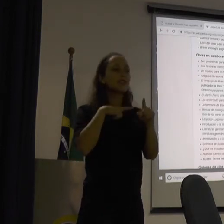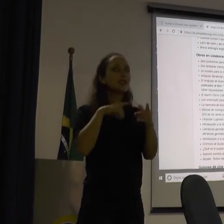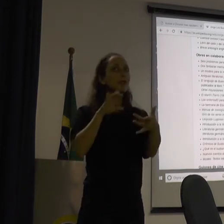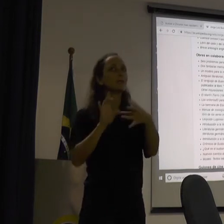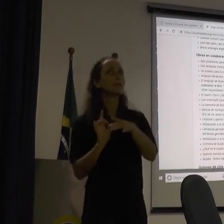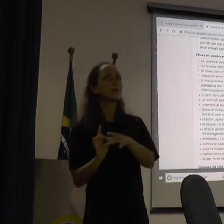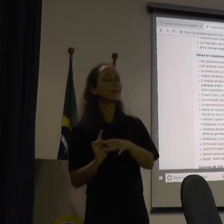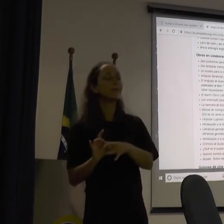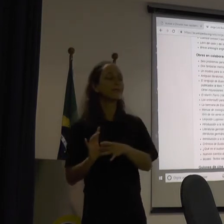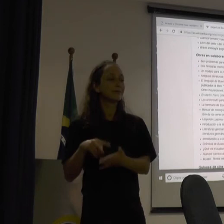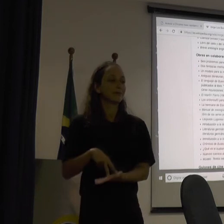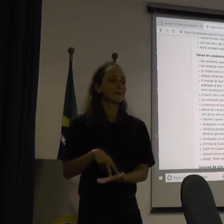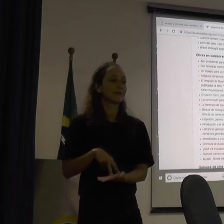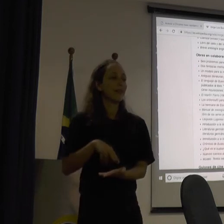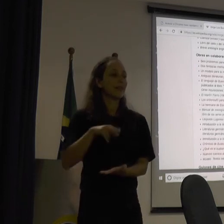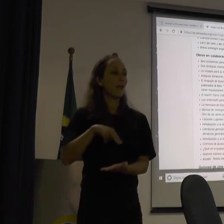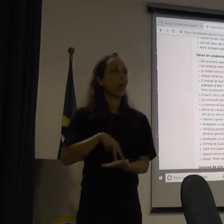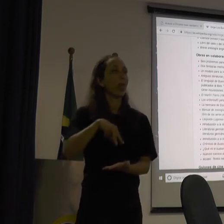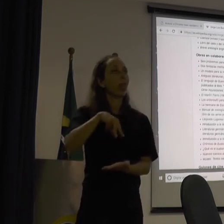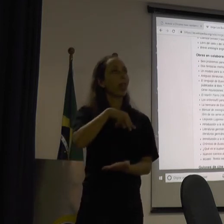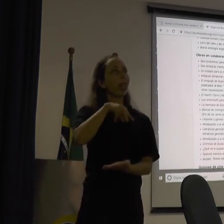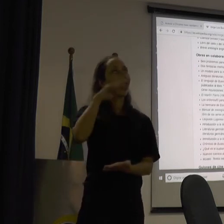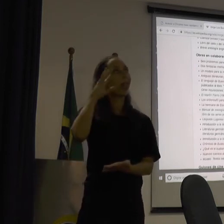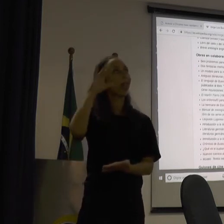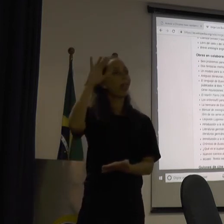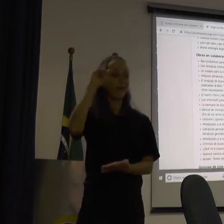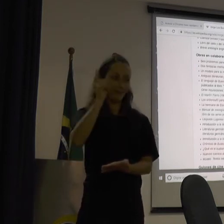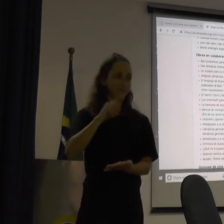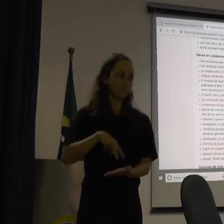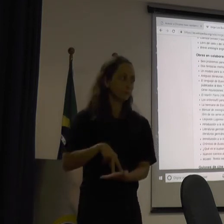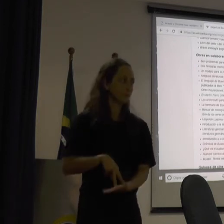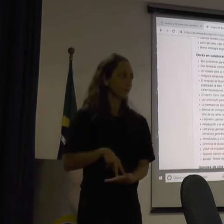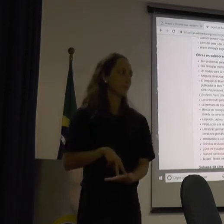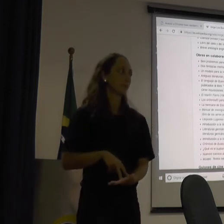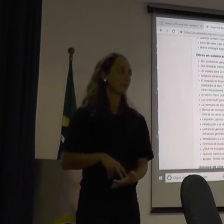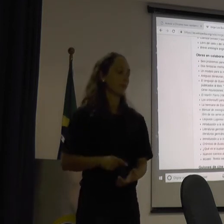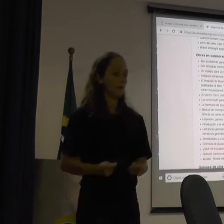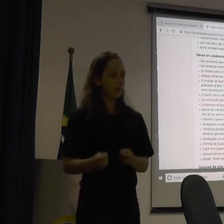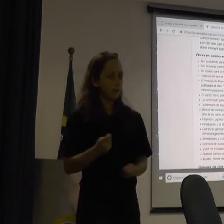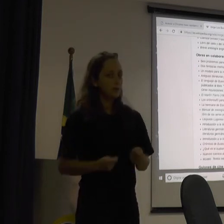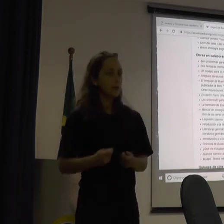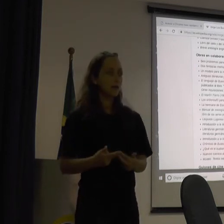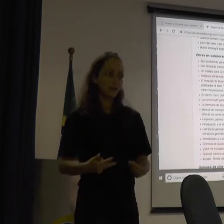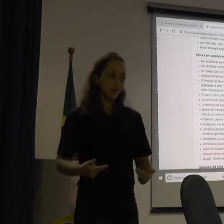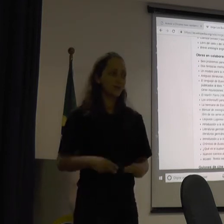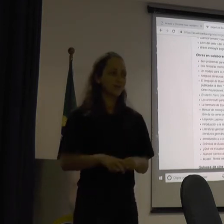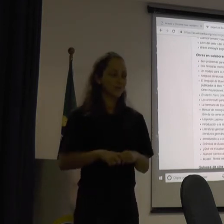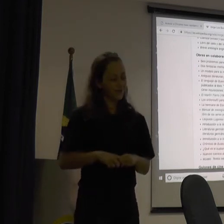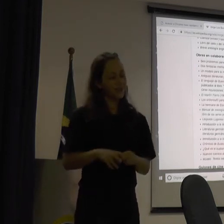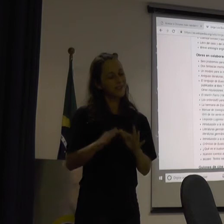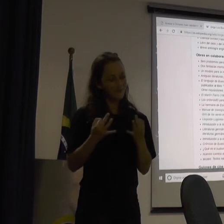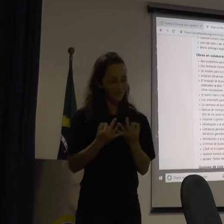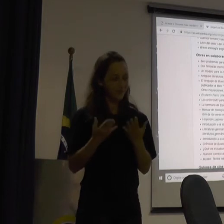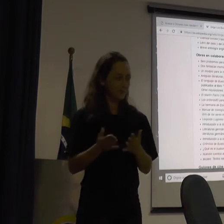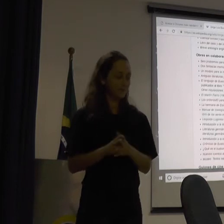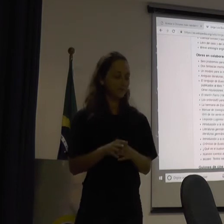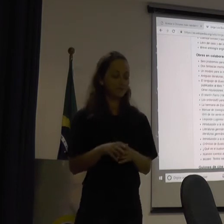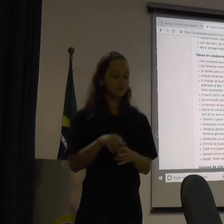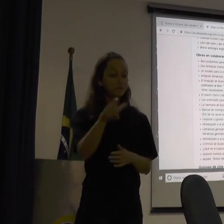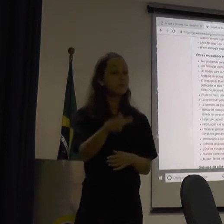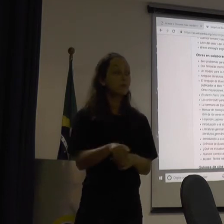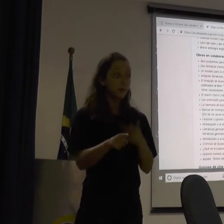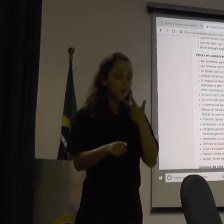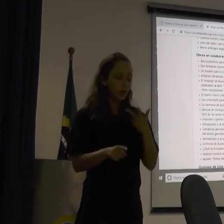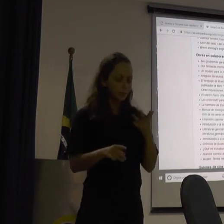completamente fora da casinha, digamos, na parte financeira, econômica, né? Mas ele falou assim: eu estou fazendo aqui